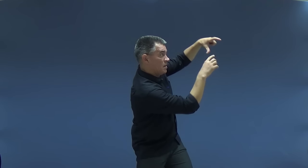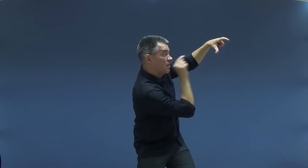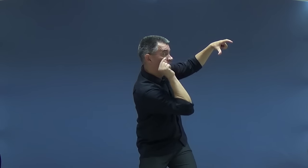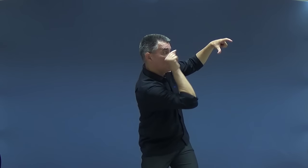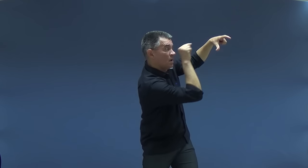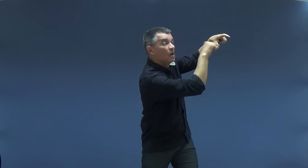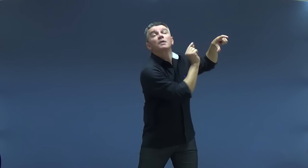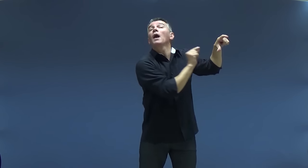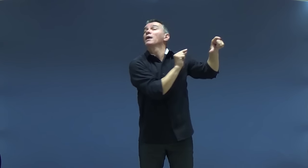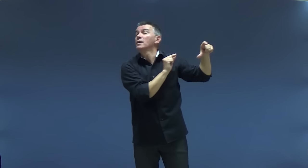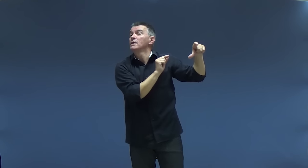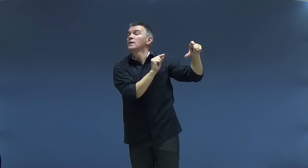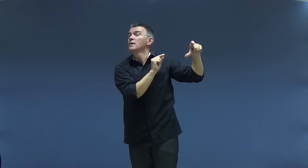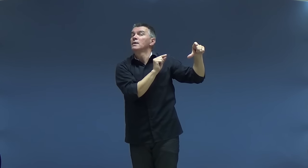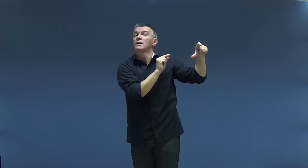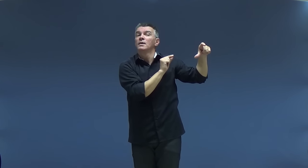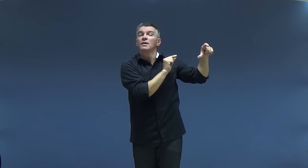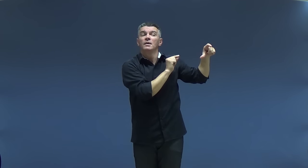O que que é o teu alvo?